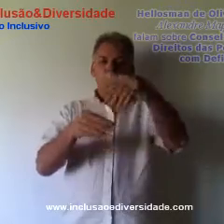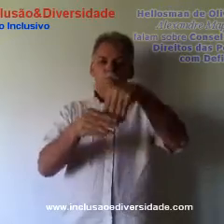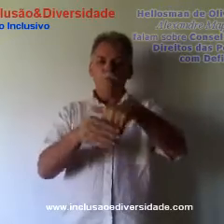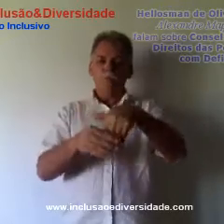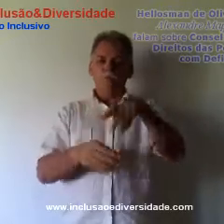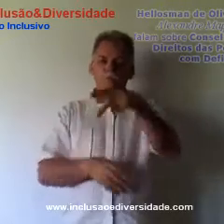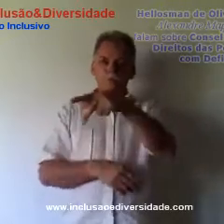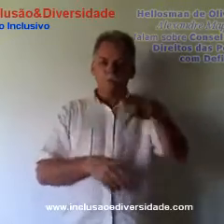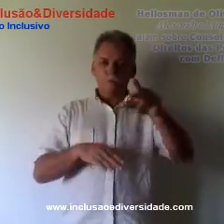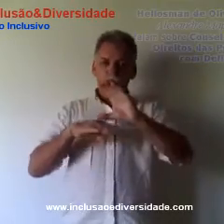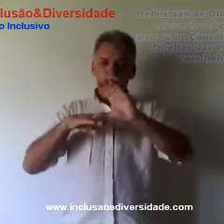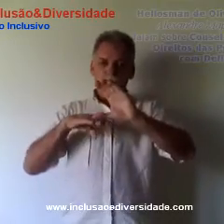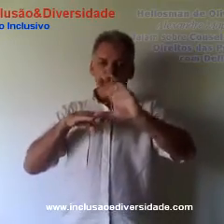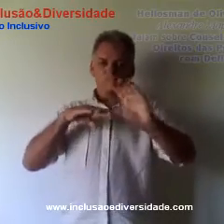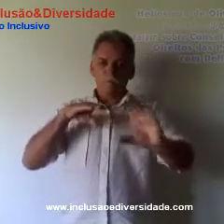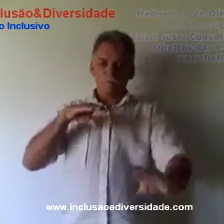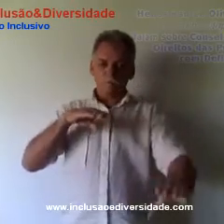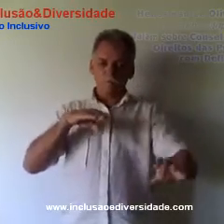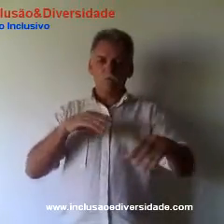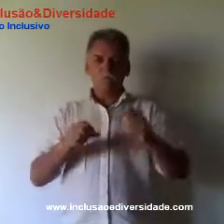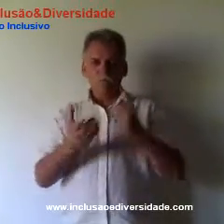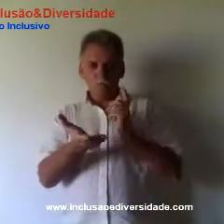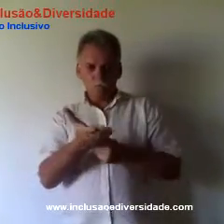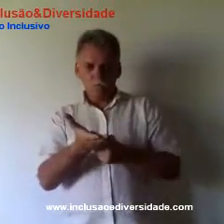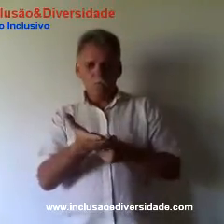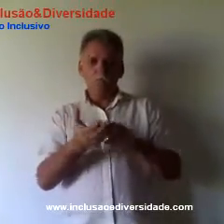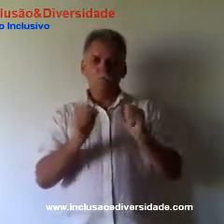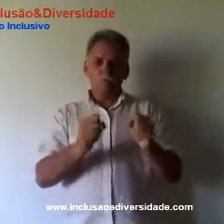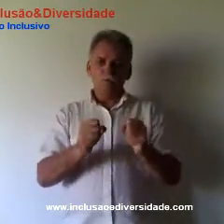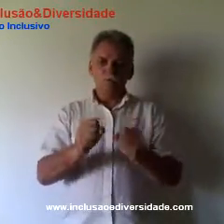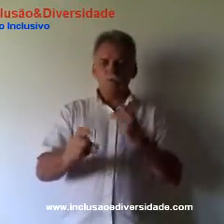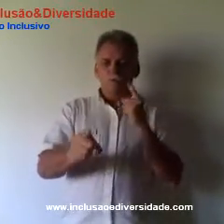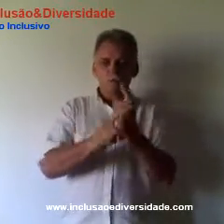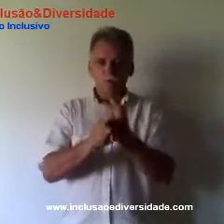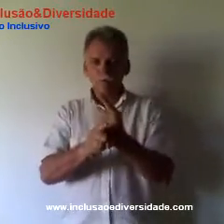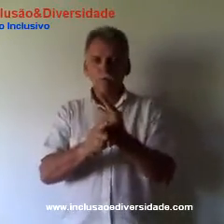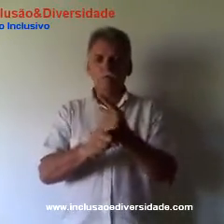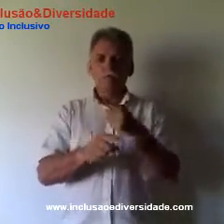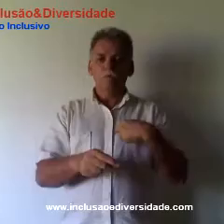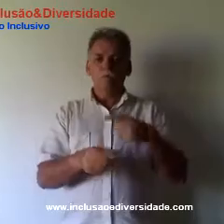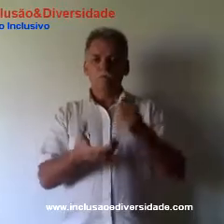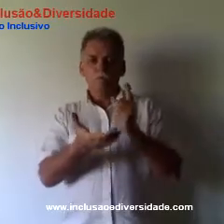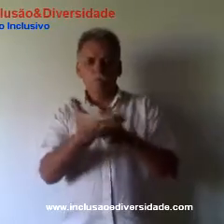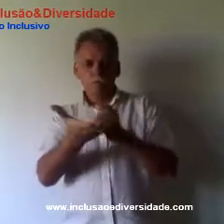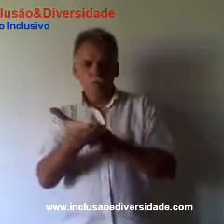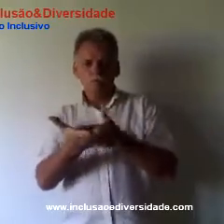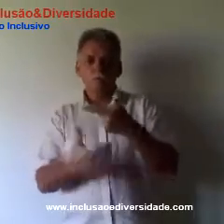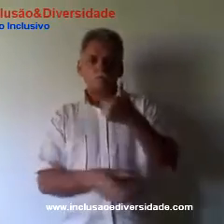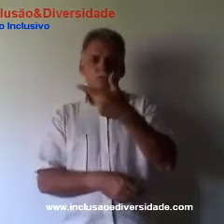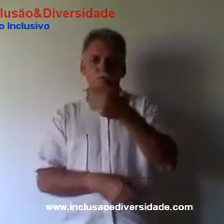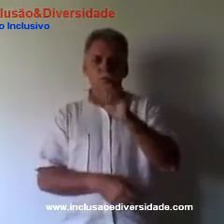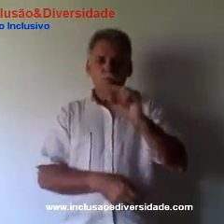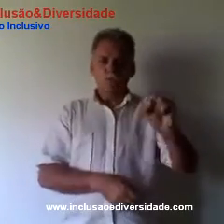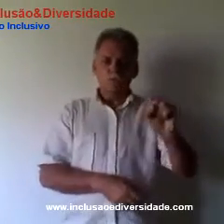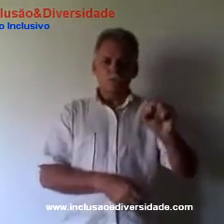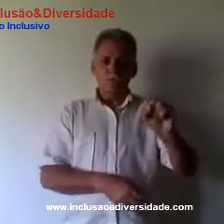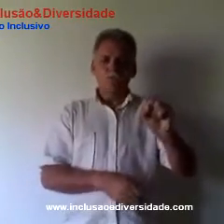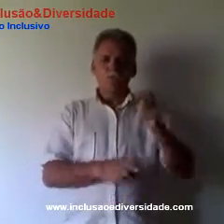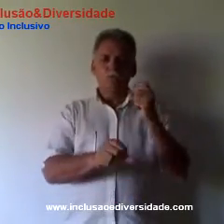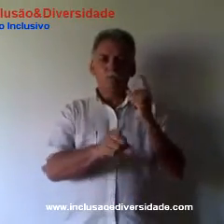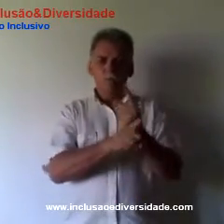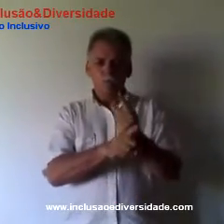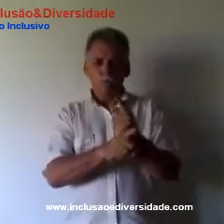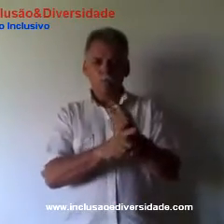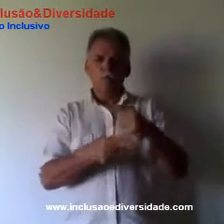que deveria se encontrar, e a gente se encontrou na Reatec no ano seguinte, né? Isso foi 2008, em 2009 a gente se encontrou na